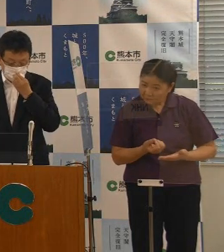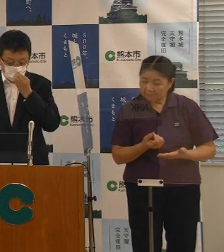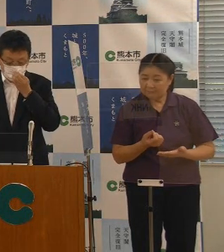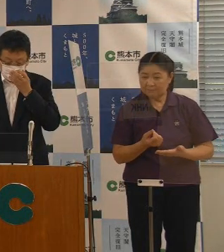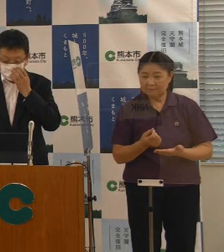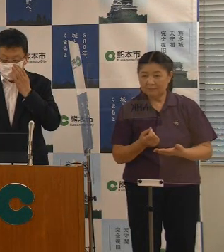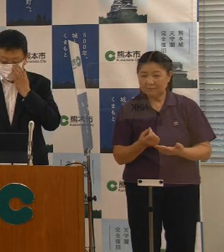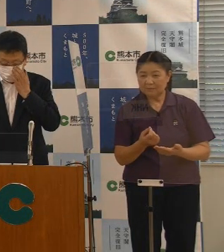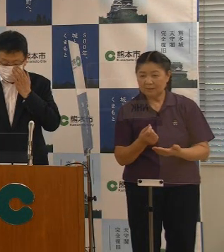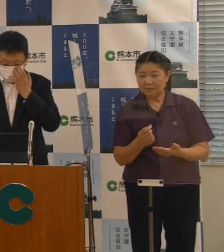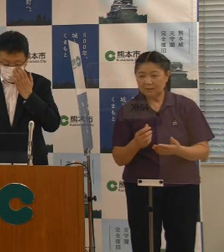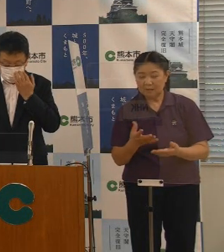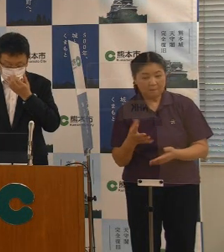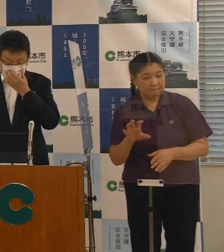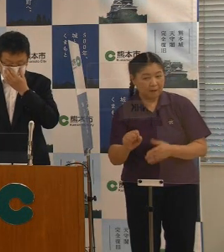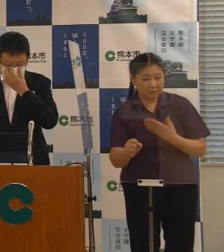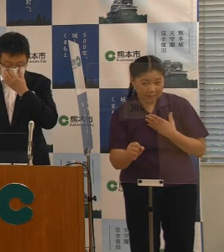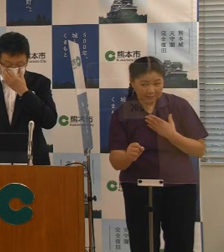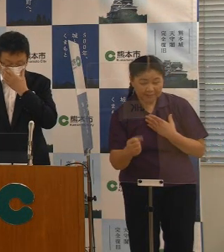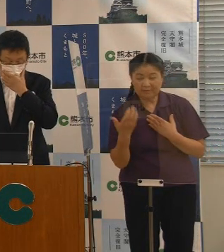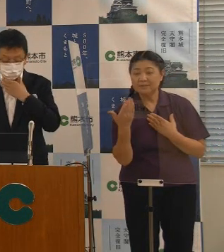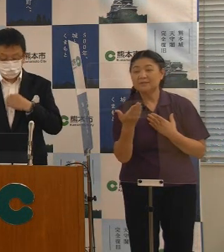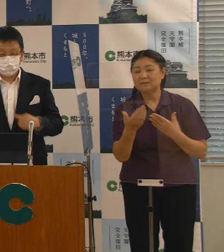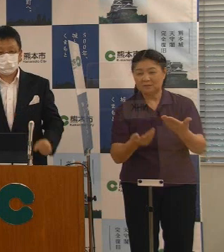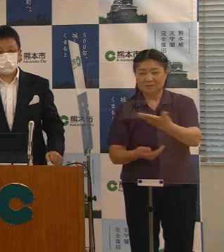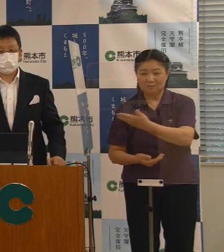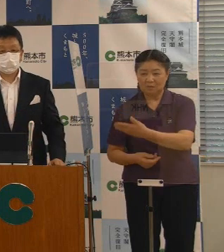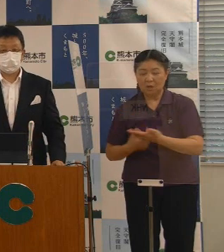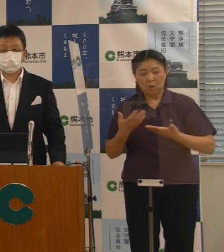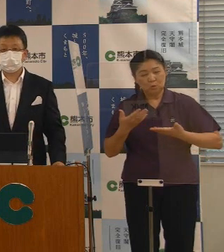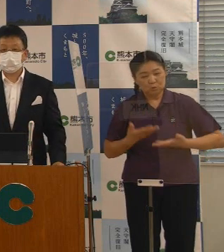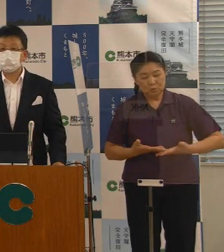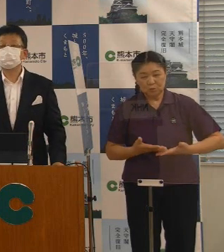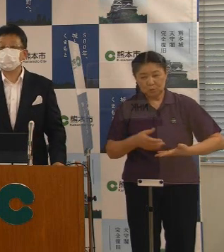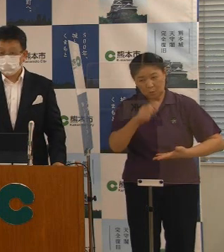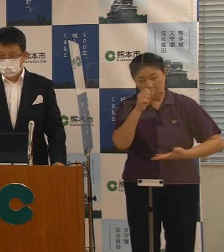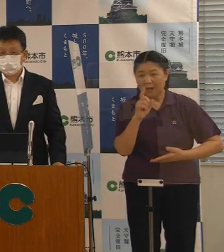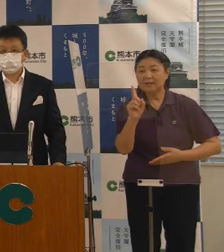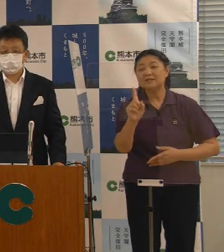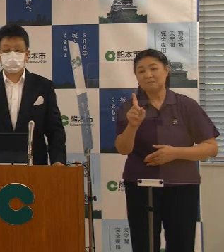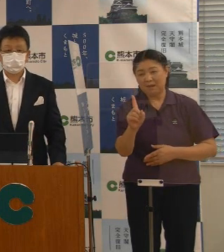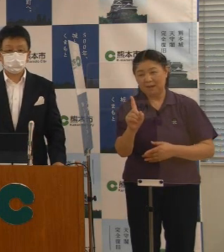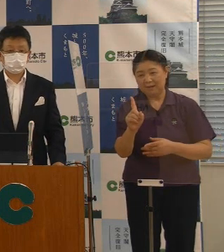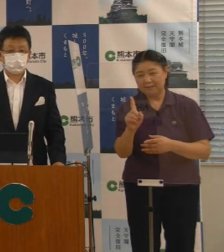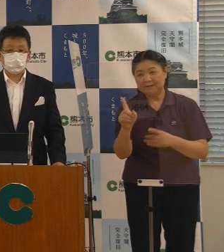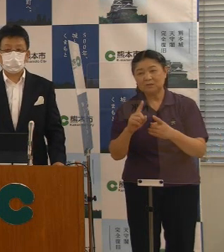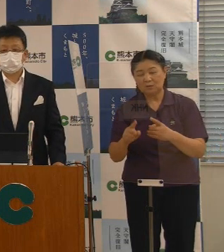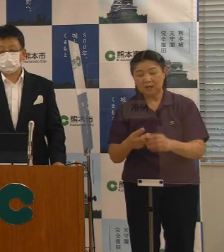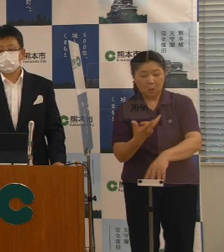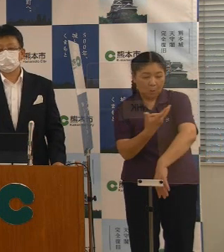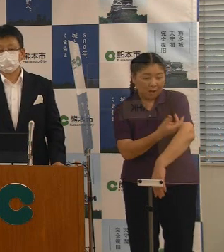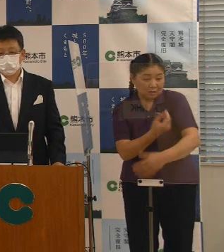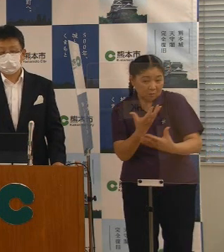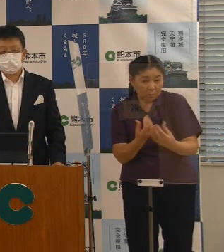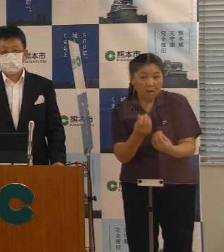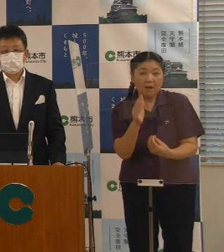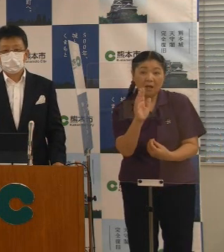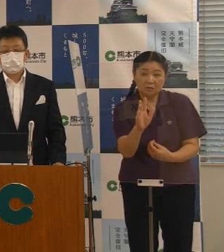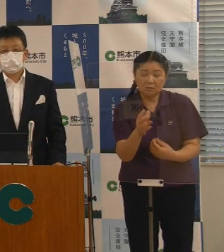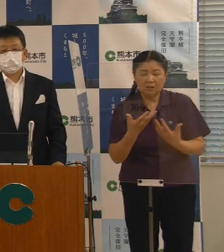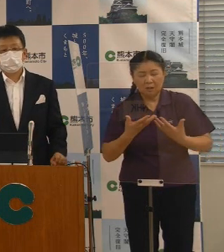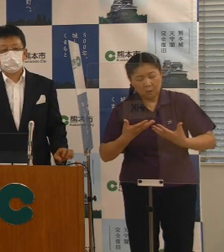ら、はい、 はい、重症化をされた方が1名いらっしゃるということで把握をしております